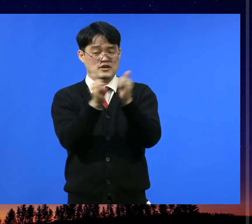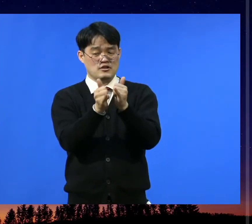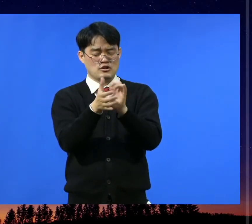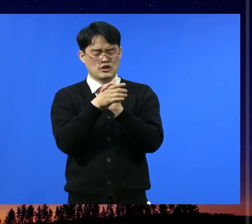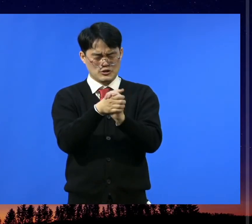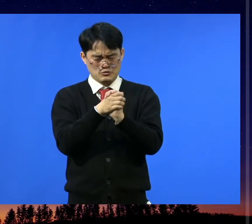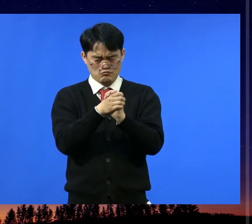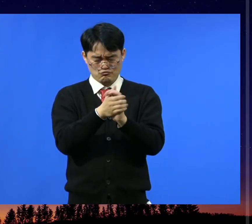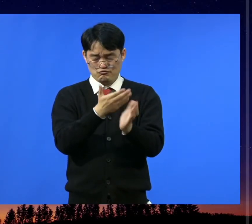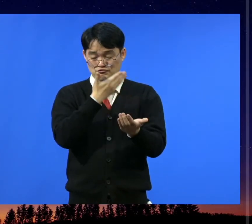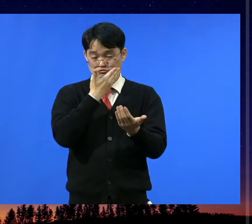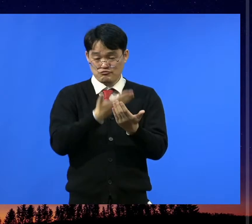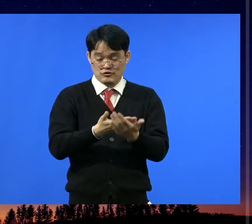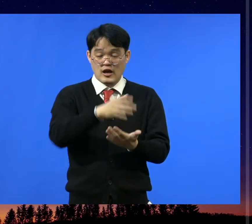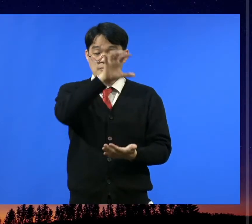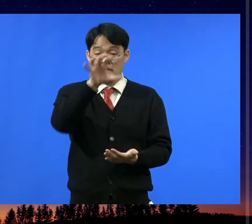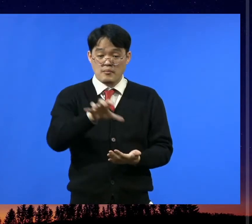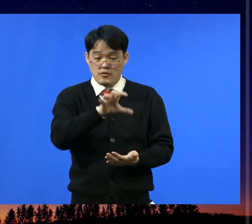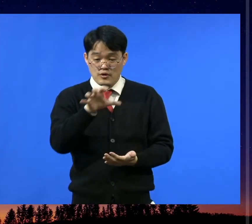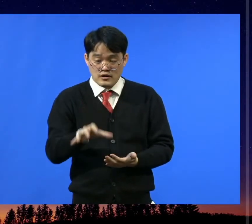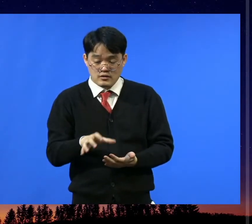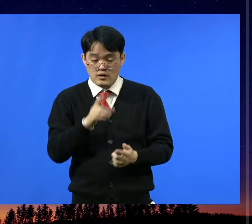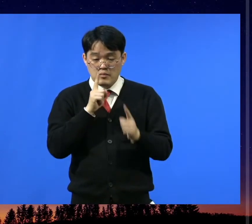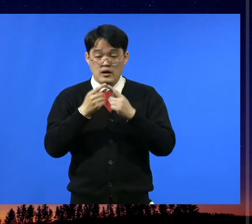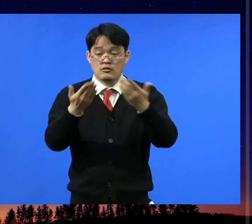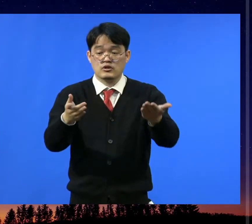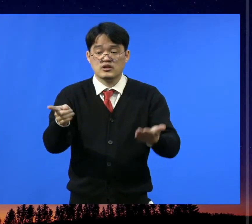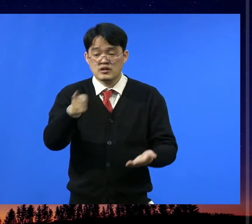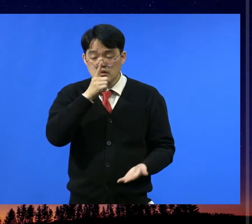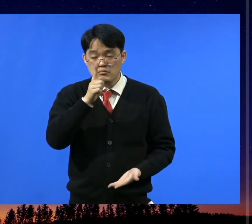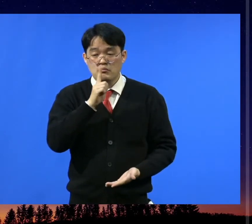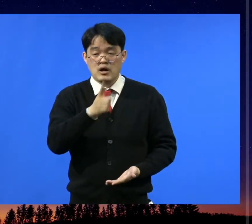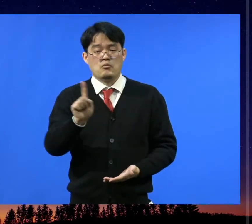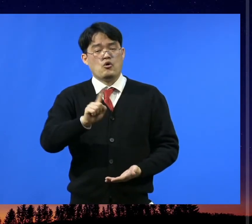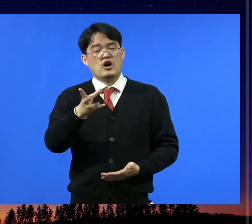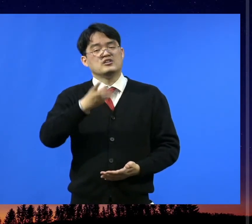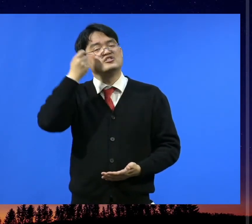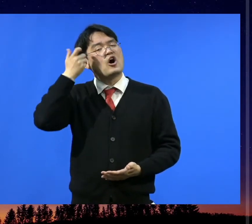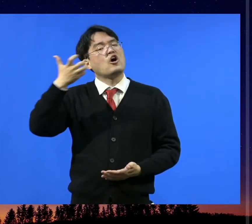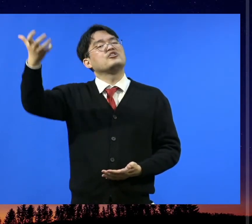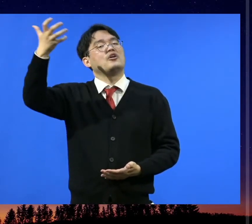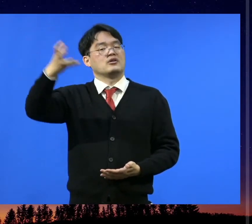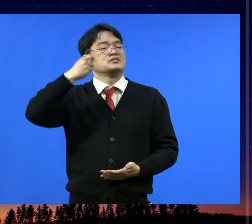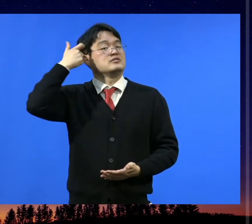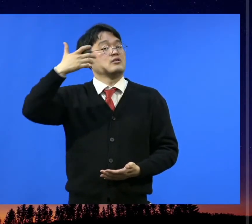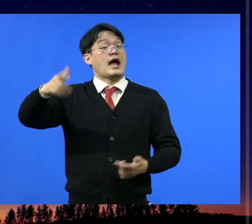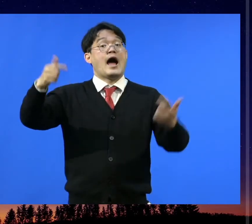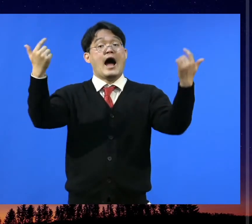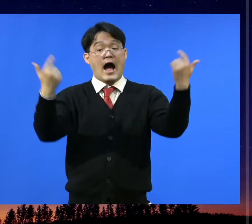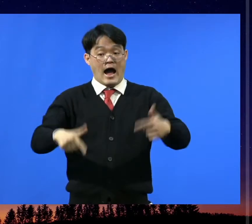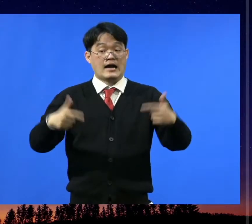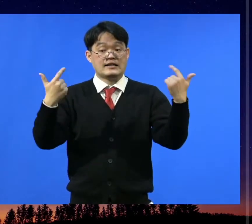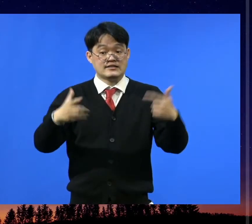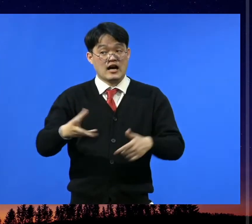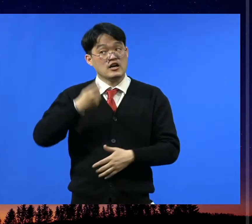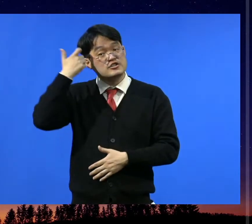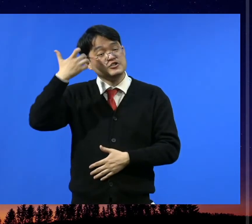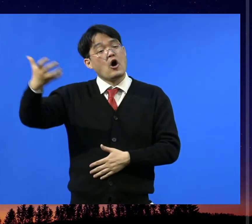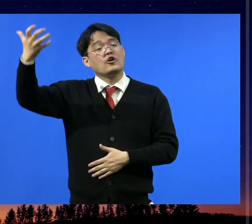강조하는 것은 성령을 강조하고 있습니다. 성령을 강조하고 있습니다. 항상 성령 안에서 기도하고